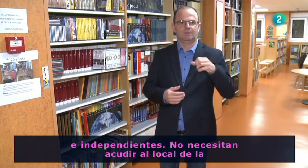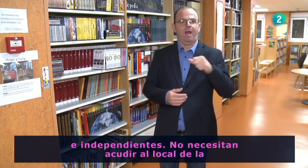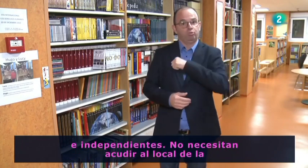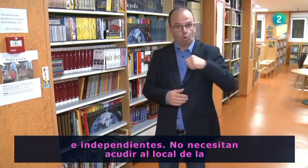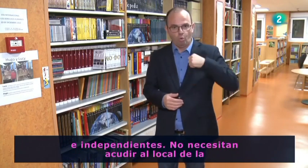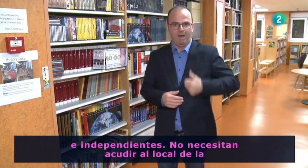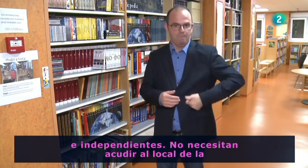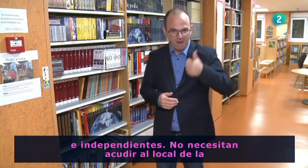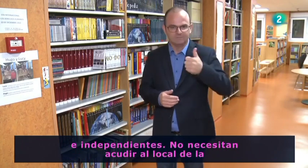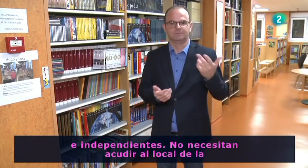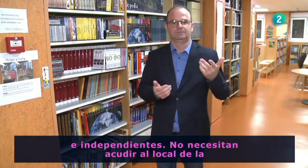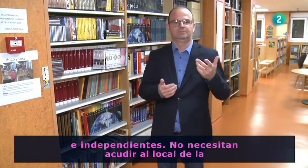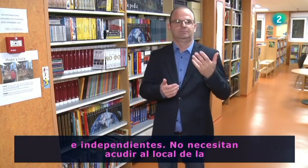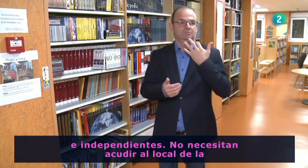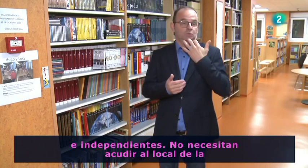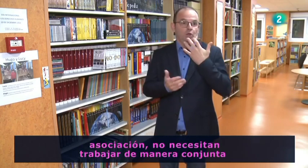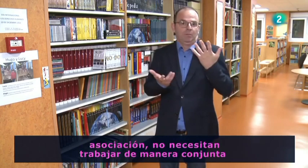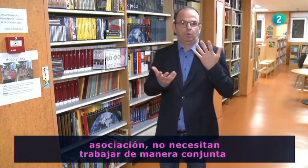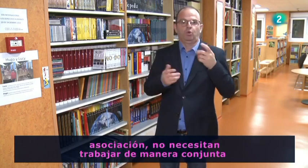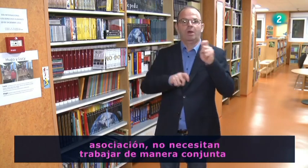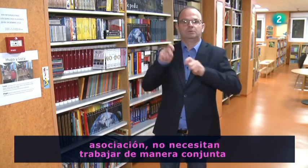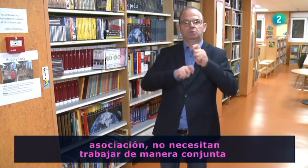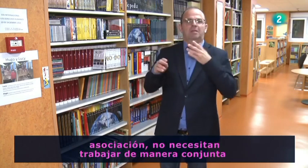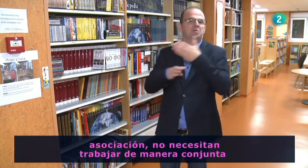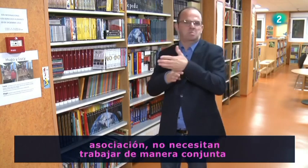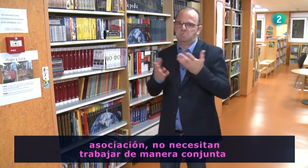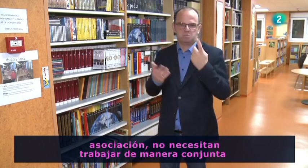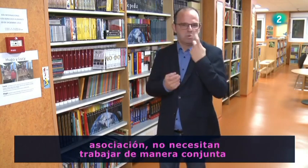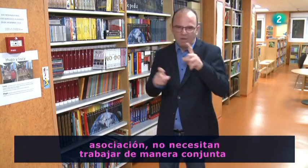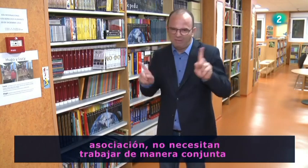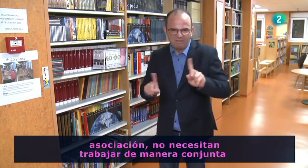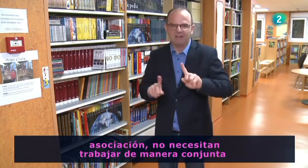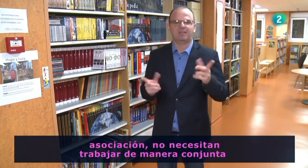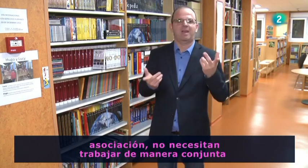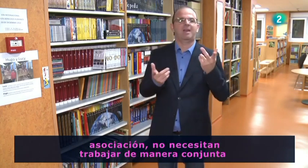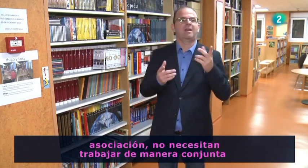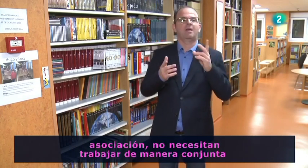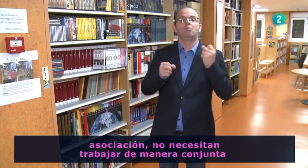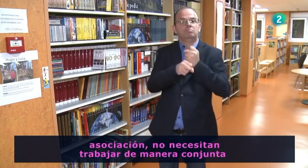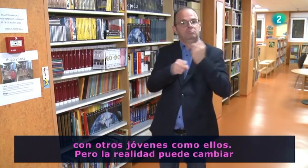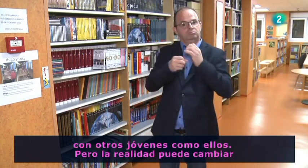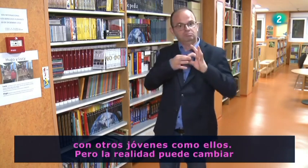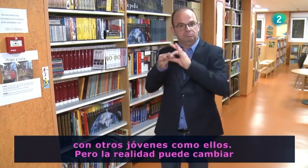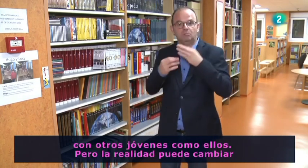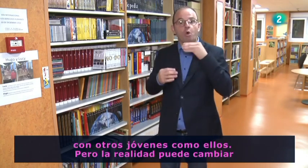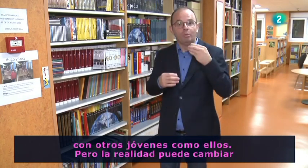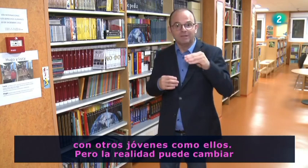No necesitan acudir al local de la asociación. No necesitan trabajar de manera conjunta con otros jóvenes como ellos.